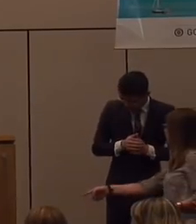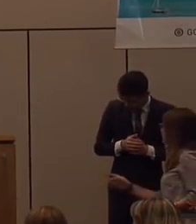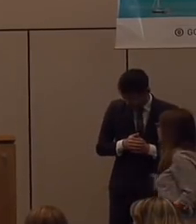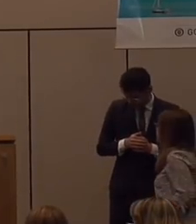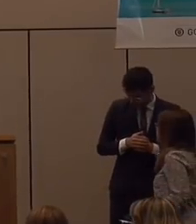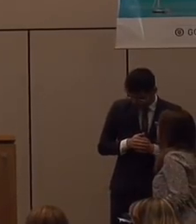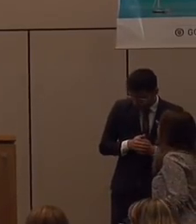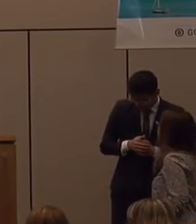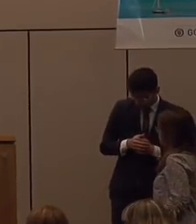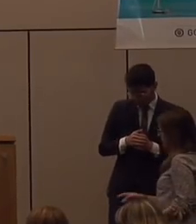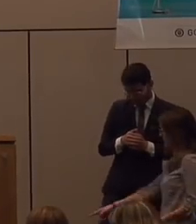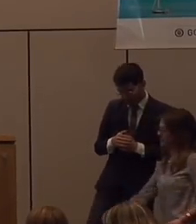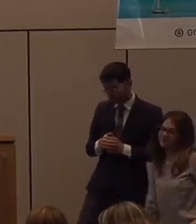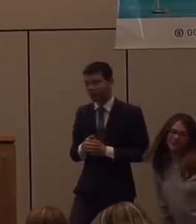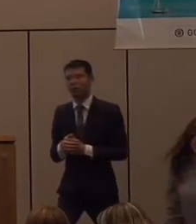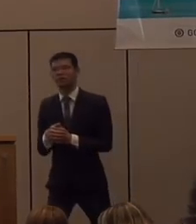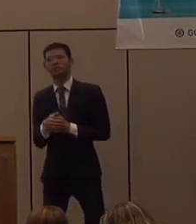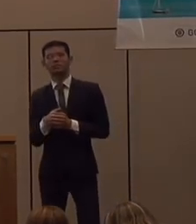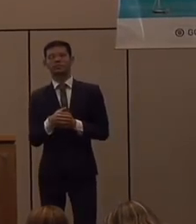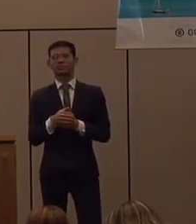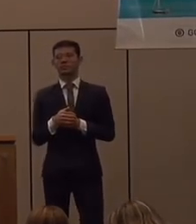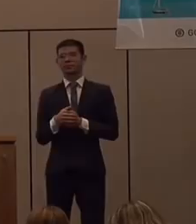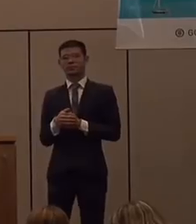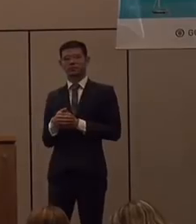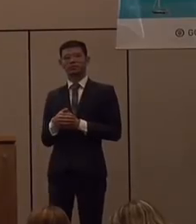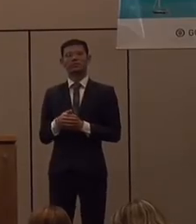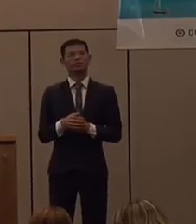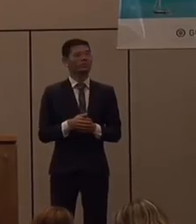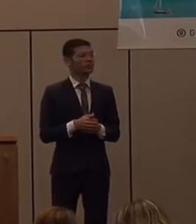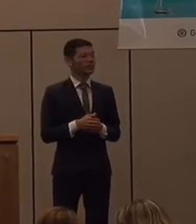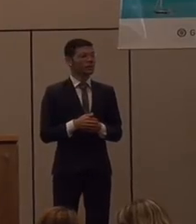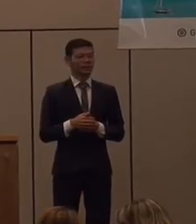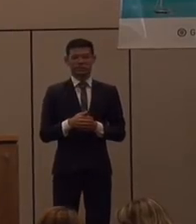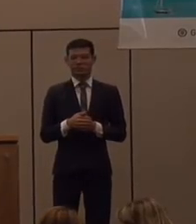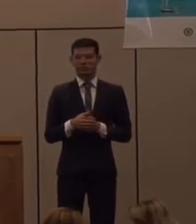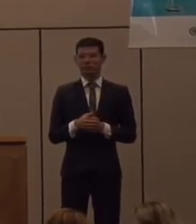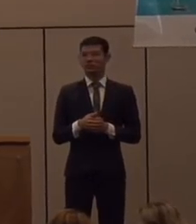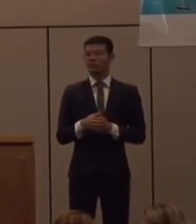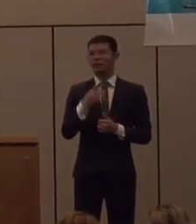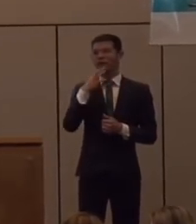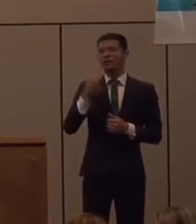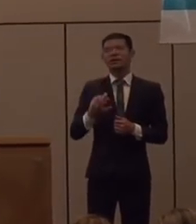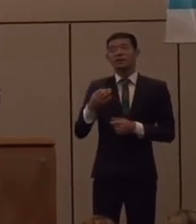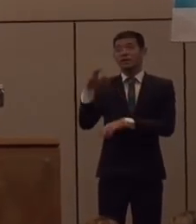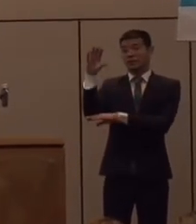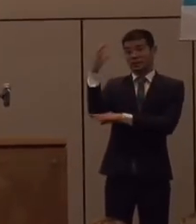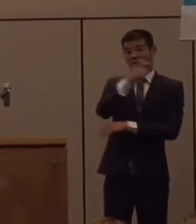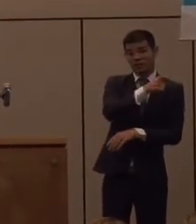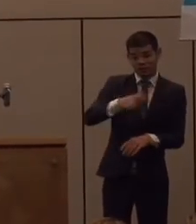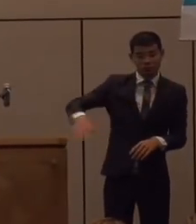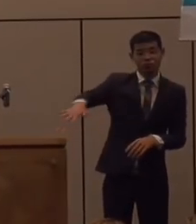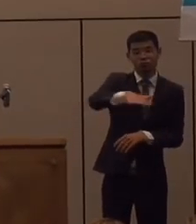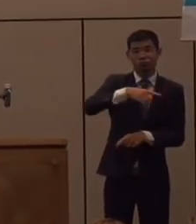cómo vamos en servicios porque uno digamos todos los colombianos es uy tenemos un gran potencial en servicio es bueno que hemos